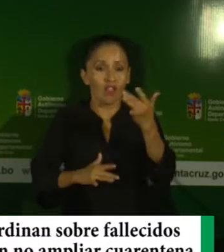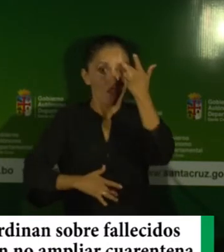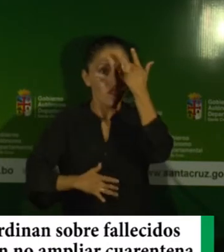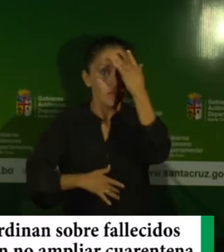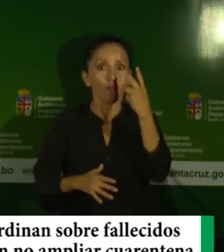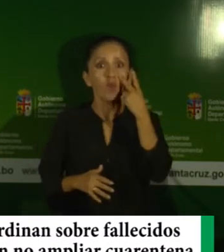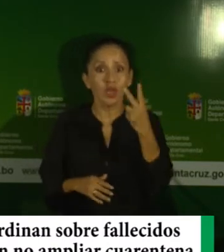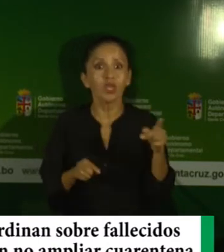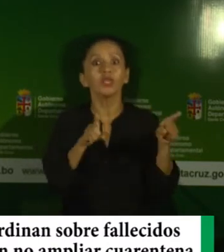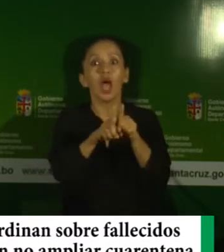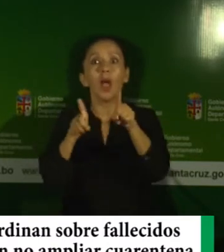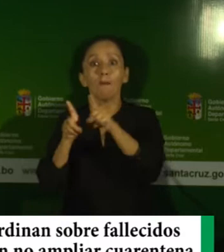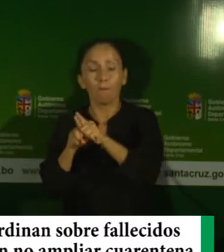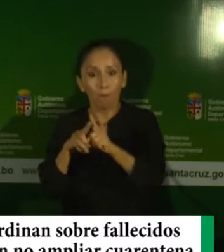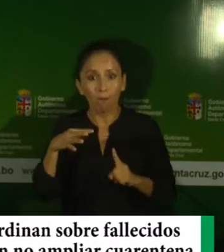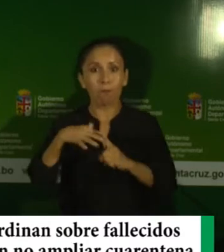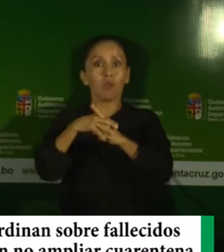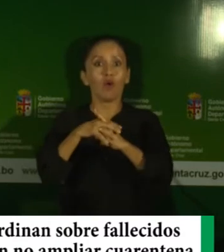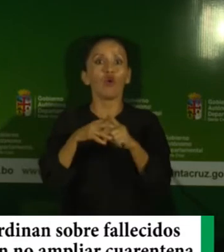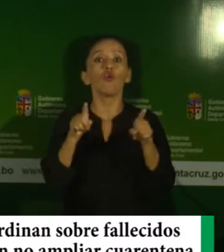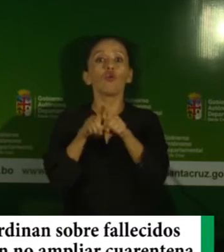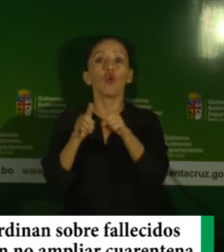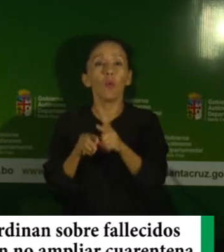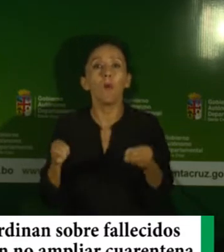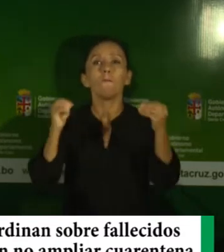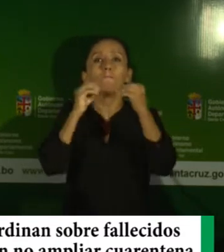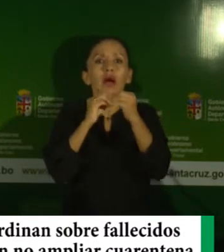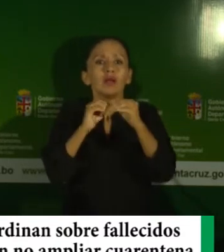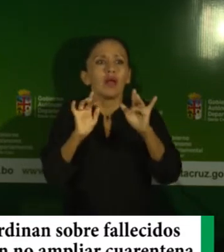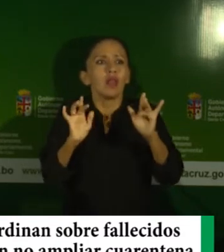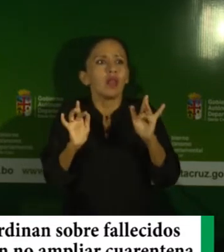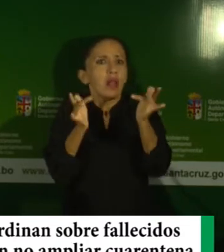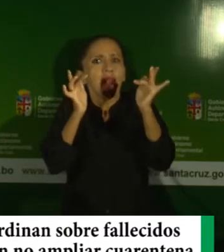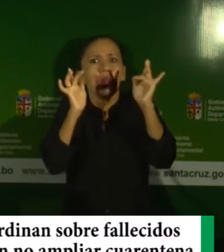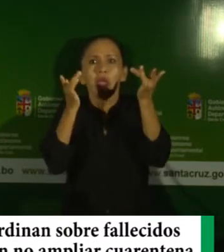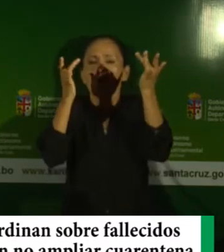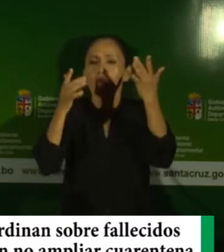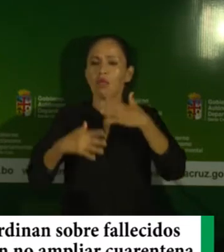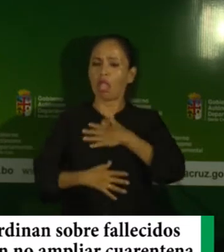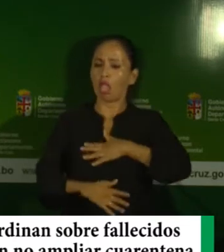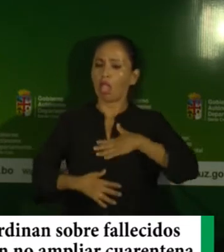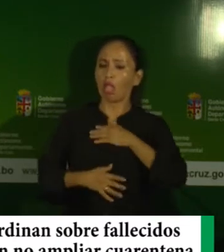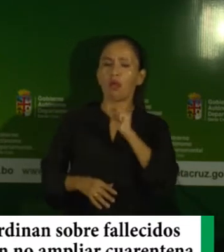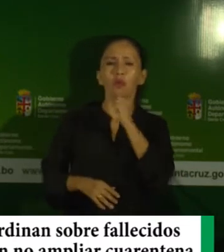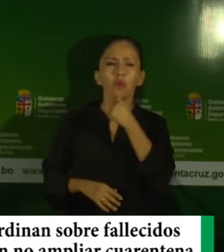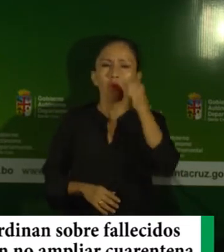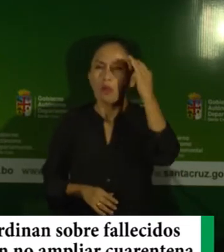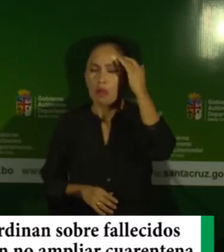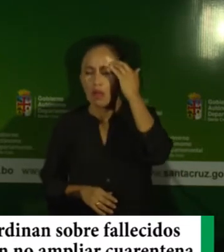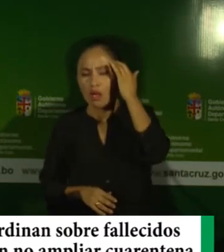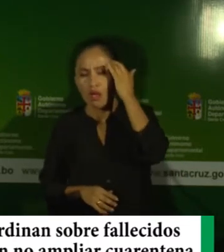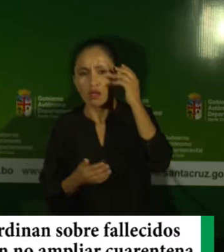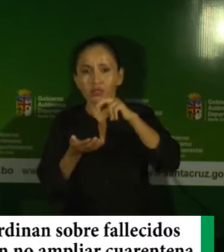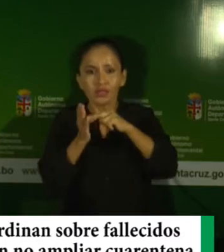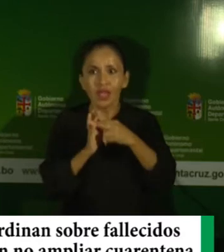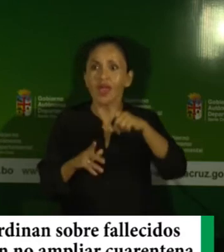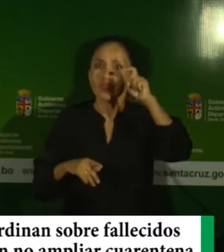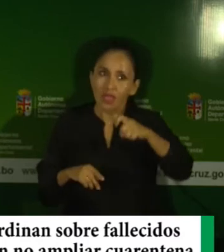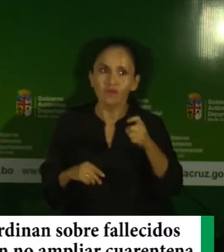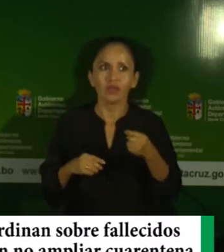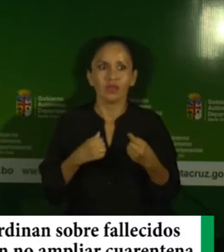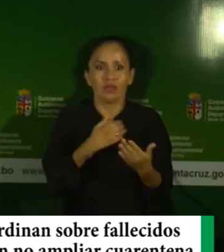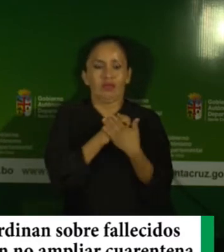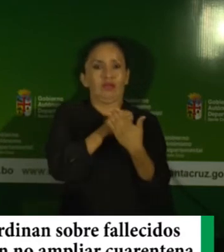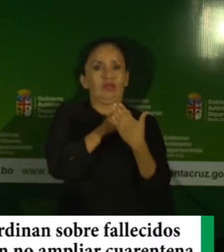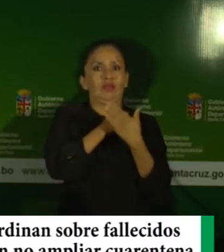enfermedad hemos visto que también se está presentando de una forma demasiado leve, donde el malestar, el dolor de cabeza ya deben orientarnos también